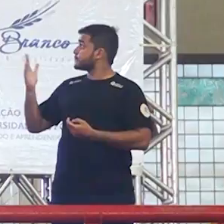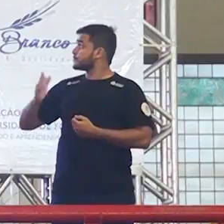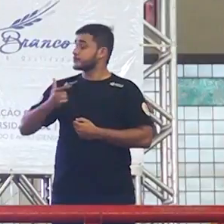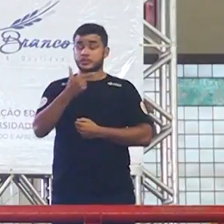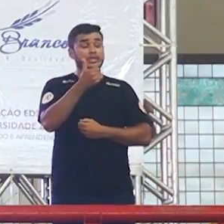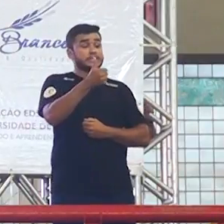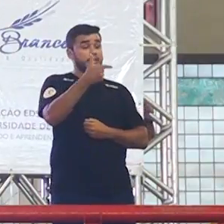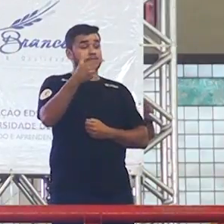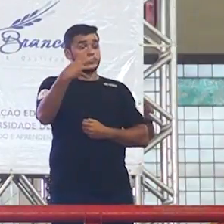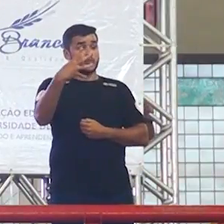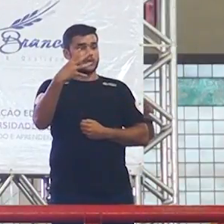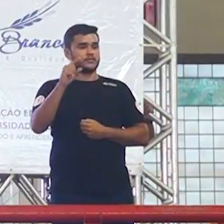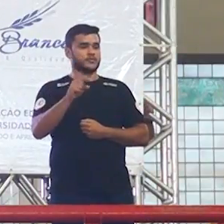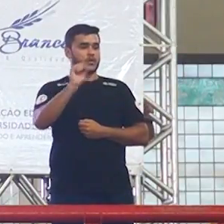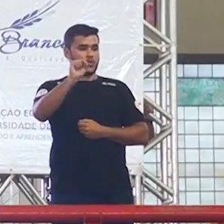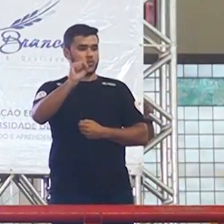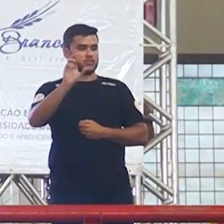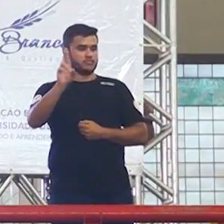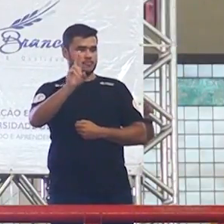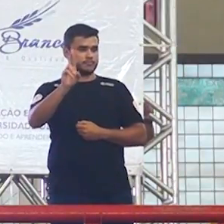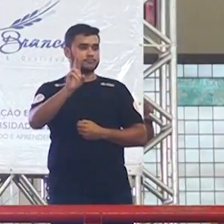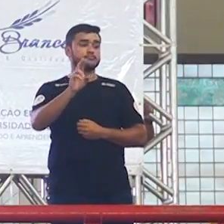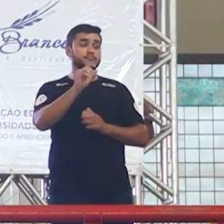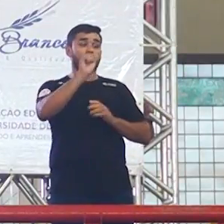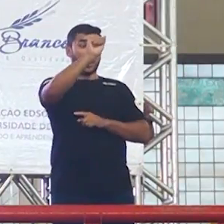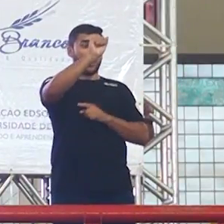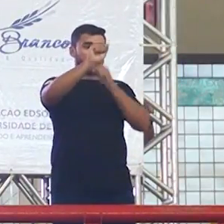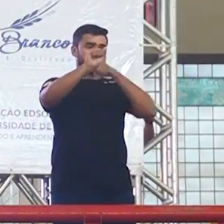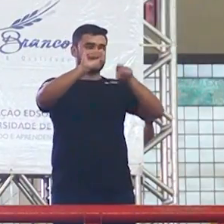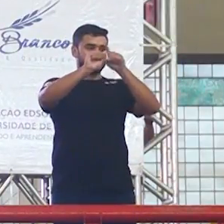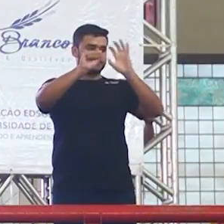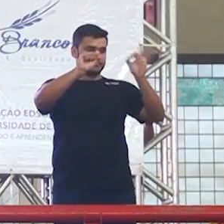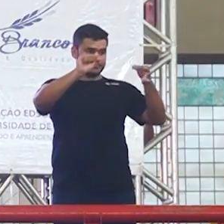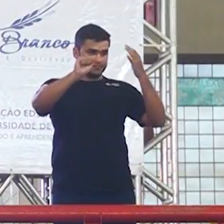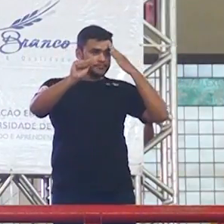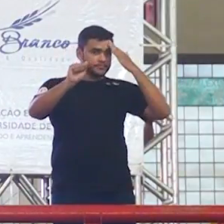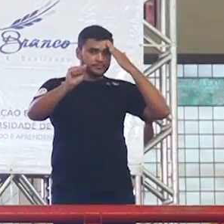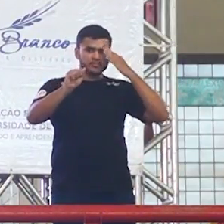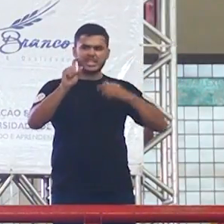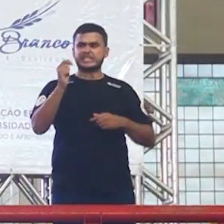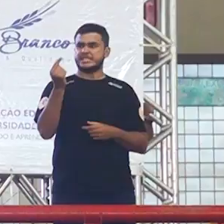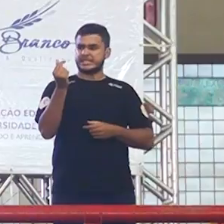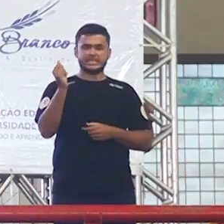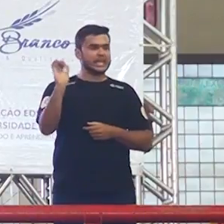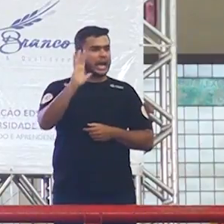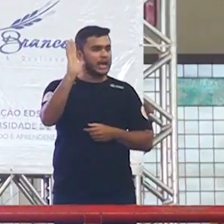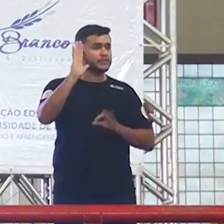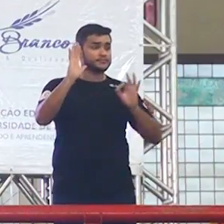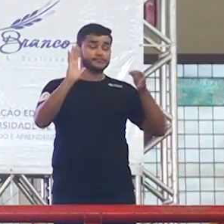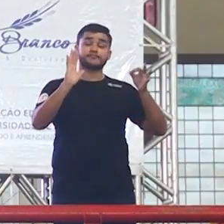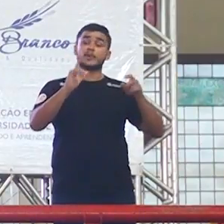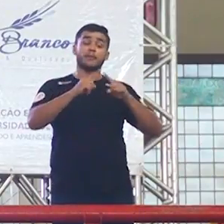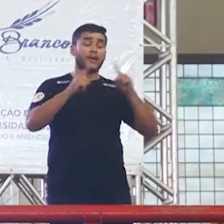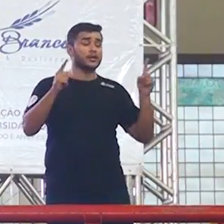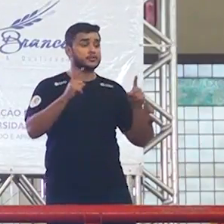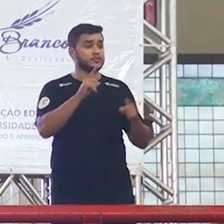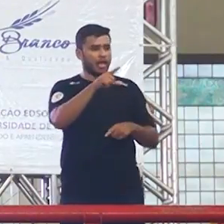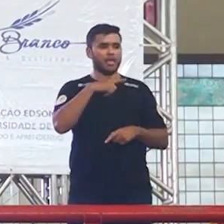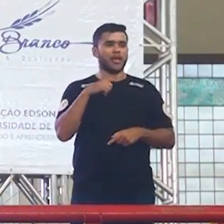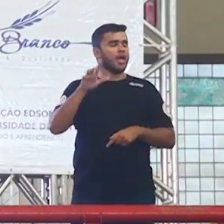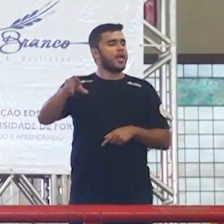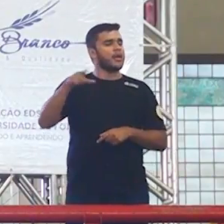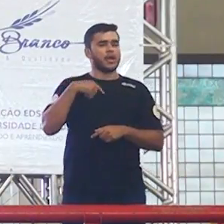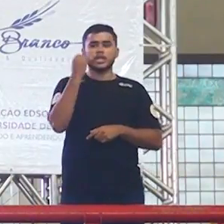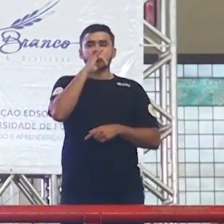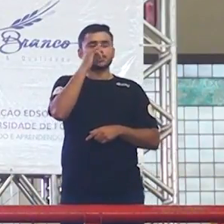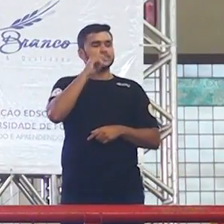Beleza? Pessoal, é muito dinheiro? É. Mas mesmo assim gasta pouca